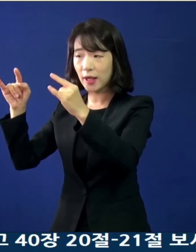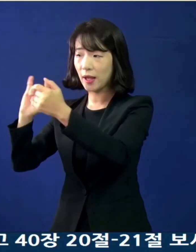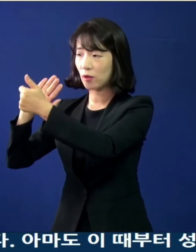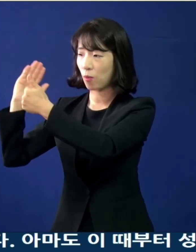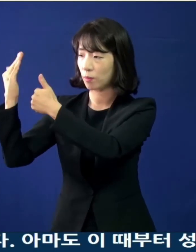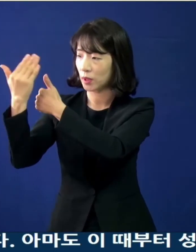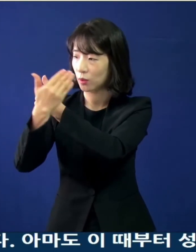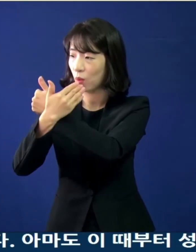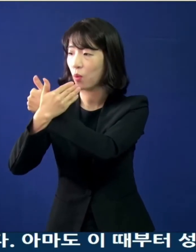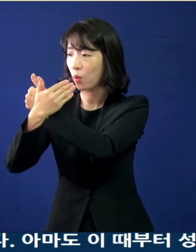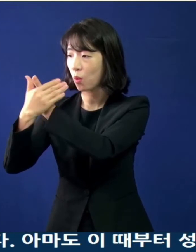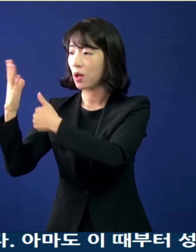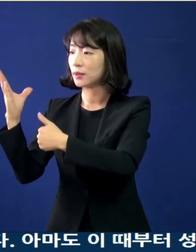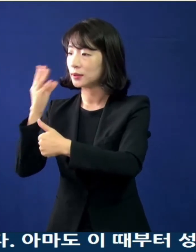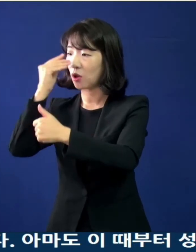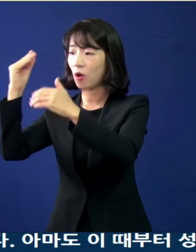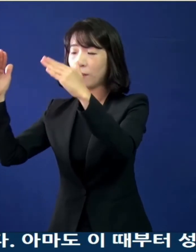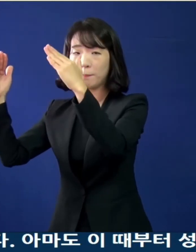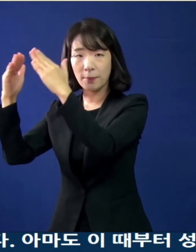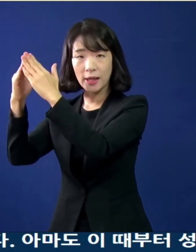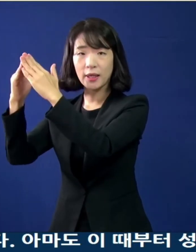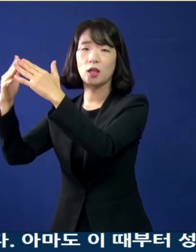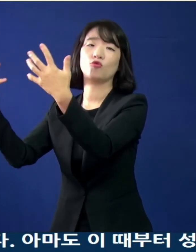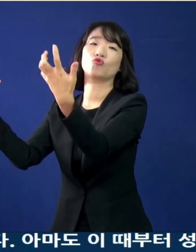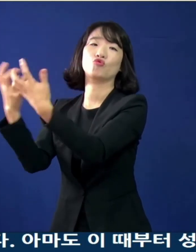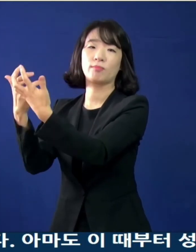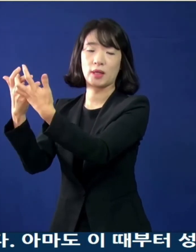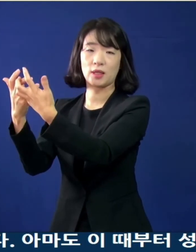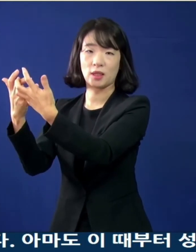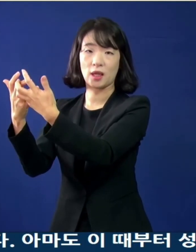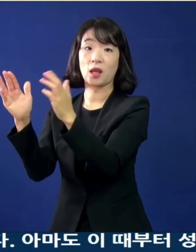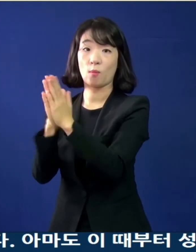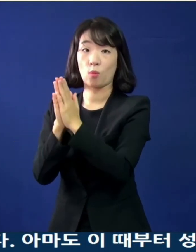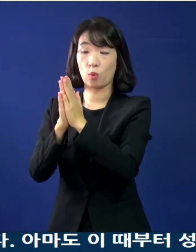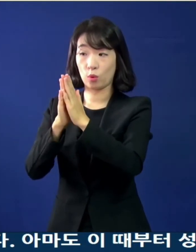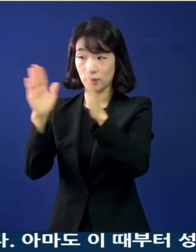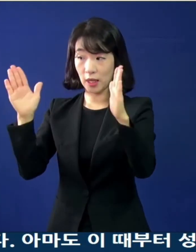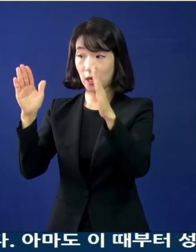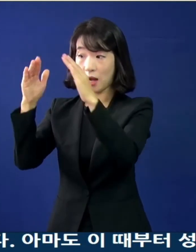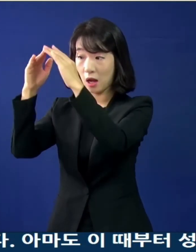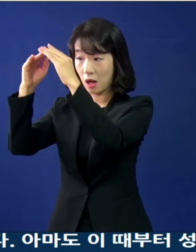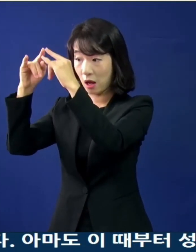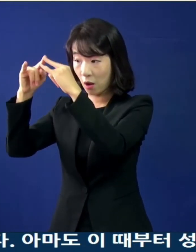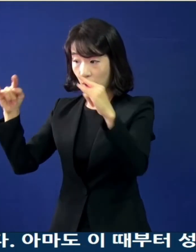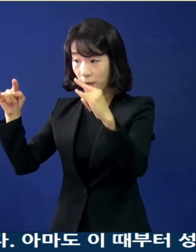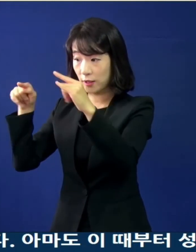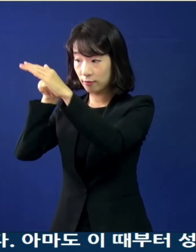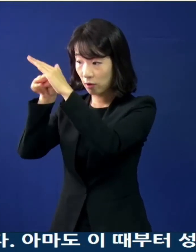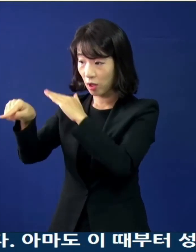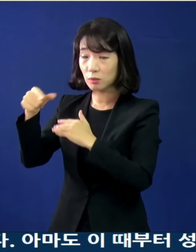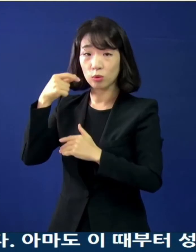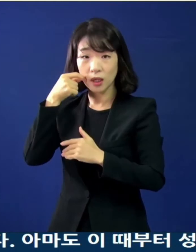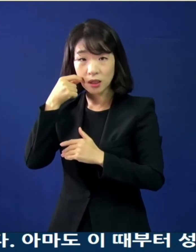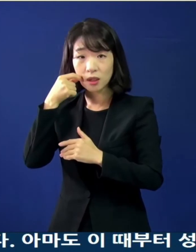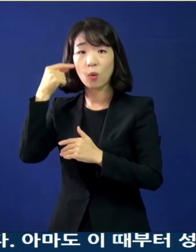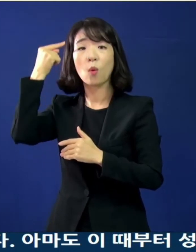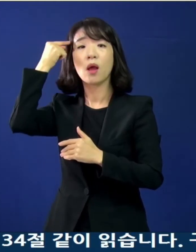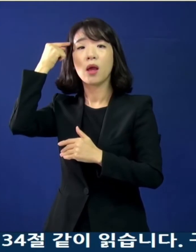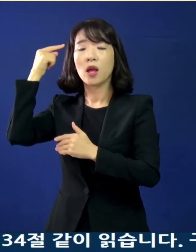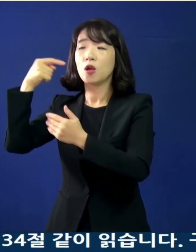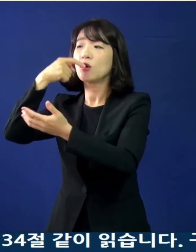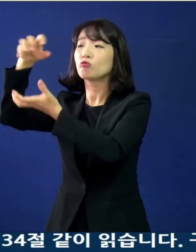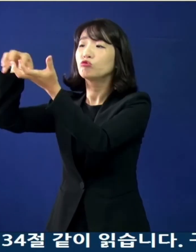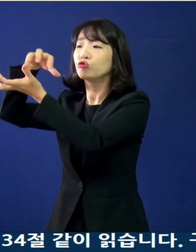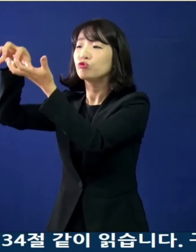영광이 성막에 충만하매 모세가 회막에 들어갈 수 없으니 이는 구름이 회막 위에 덮이고